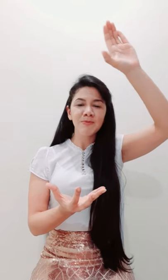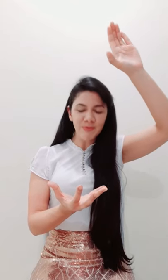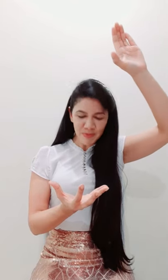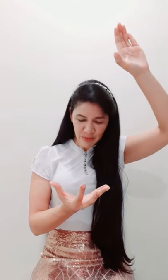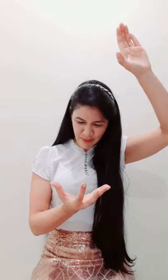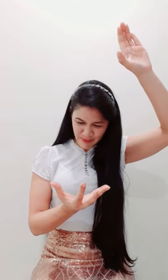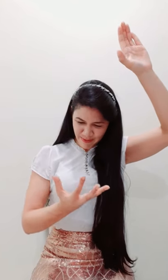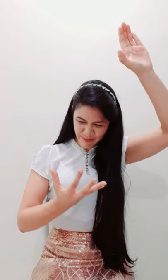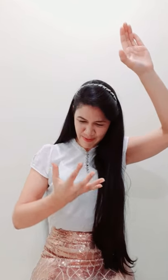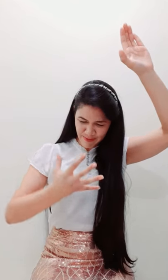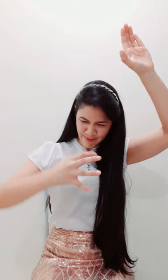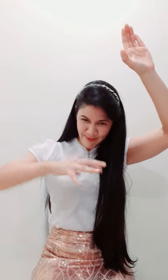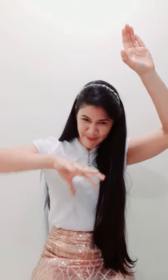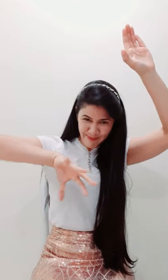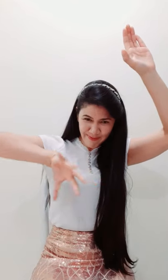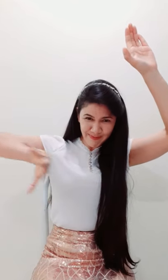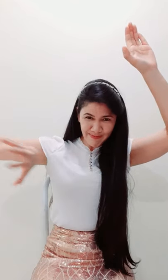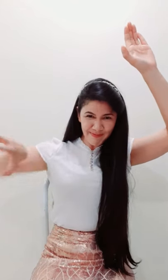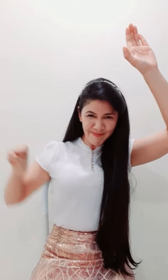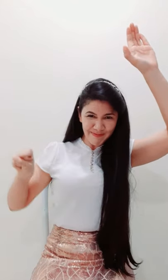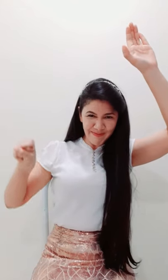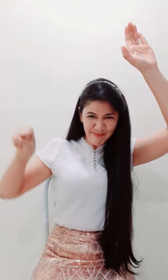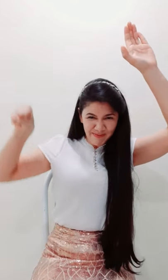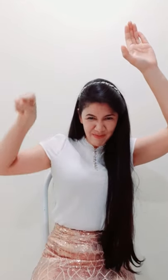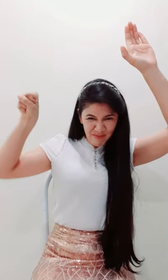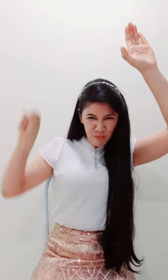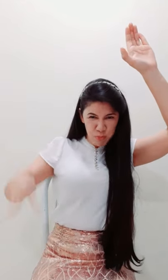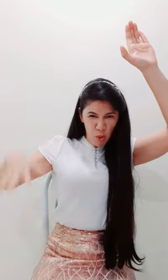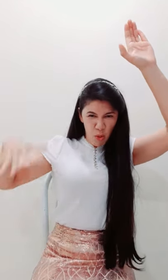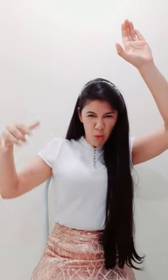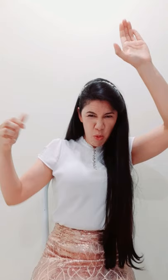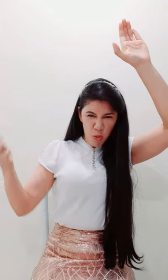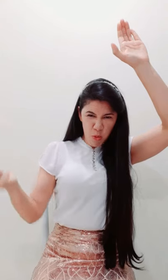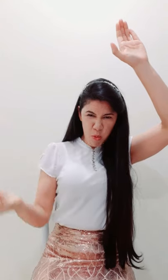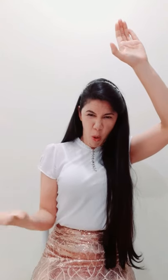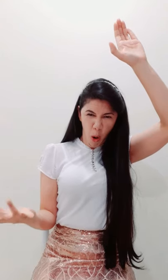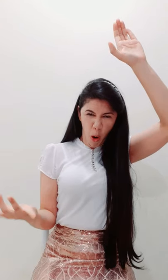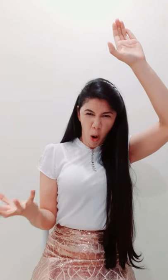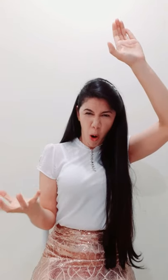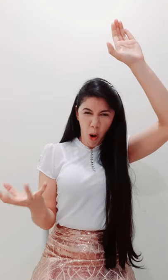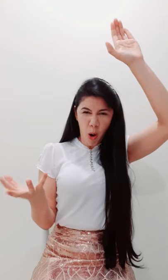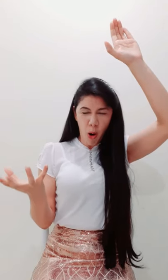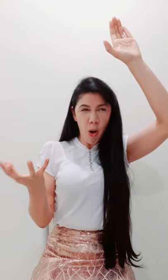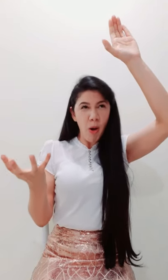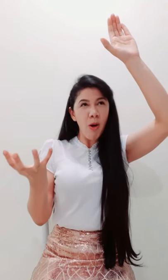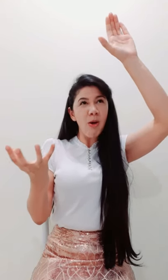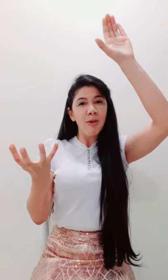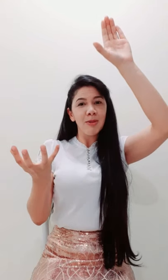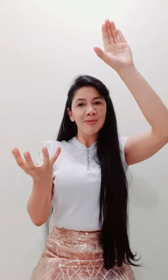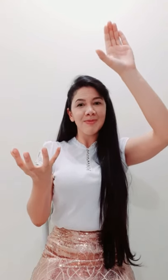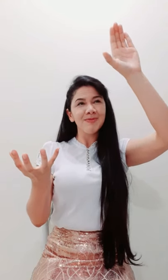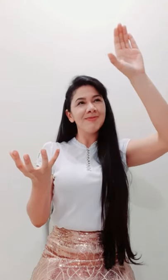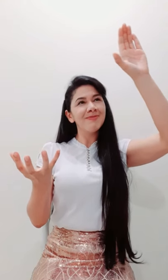Julgará o mundo inteiro Com justiça e